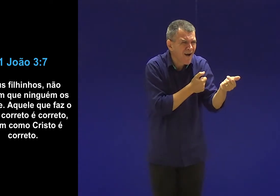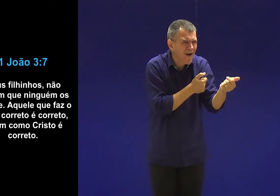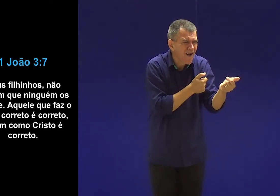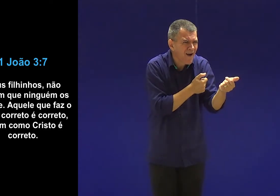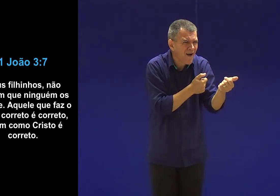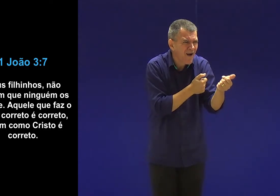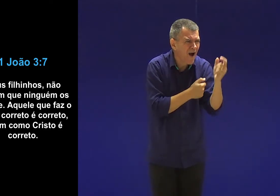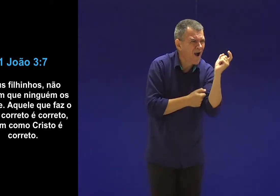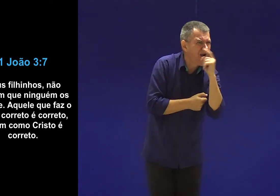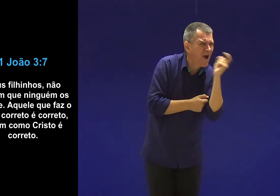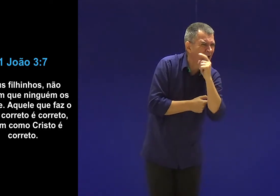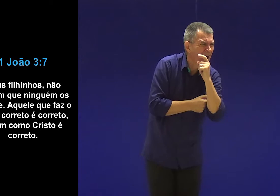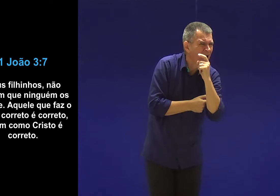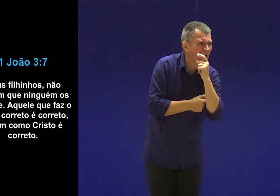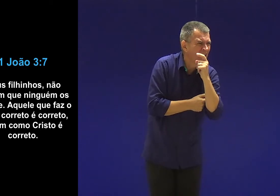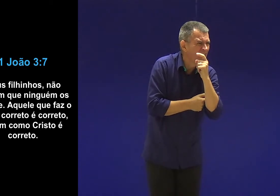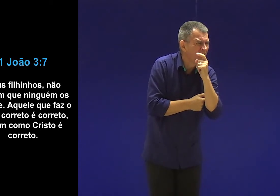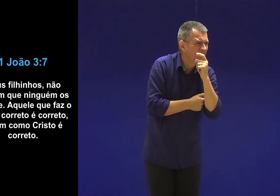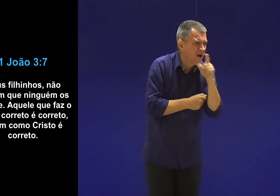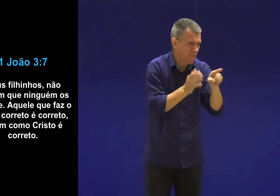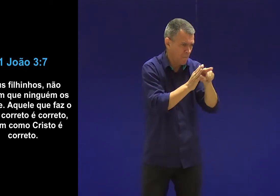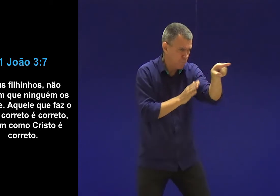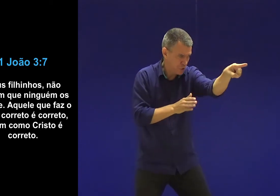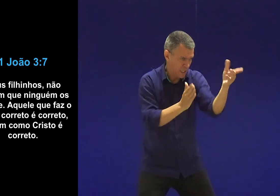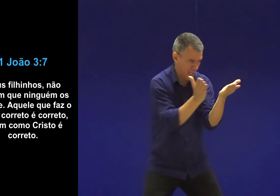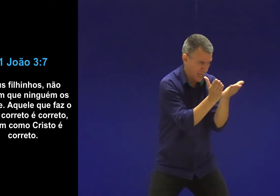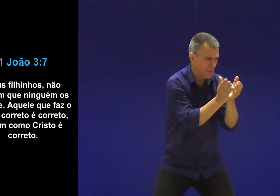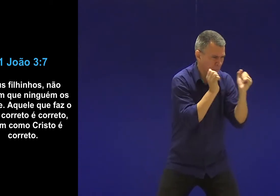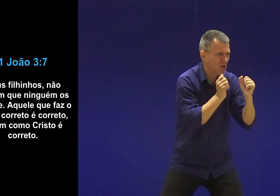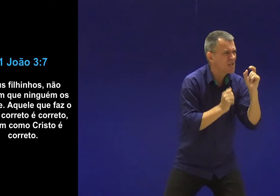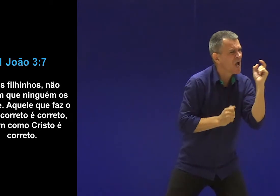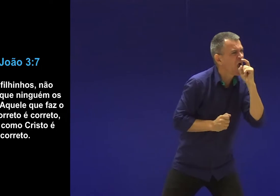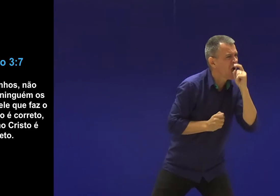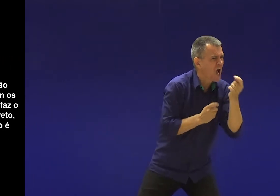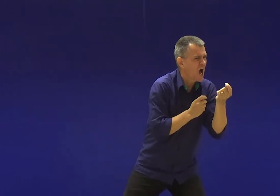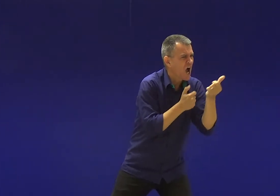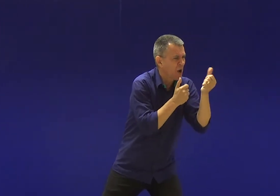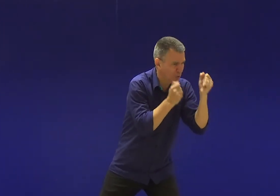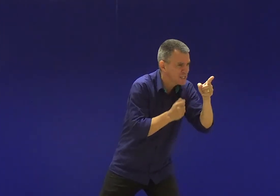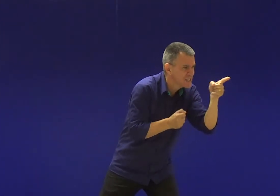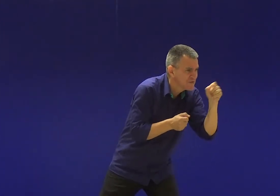Cristão pode ser enganado, pode enganar, ou pode mentir. Você é cristão, pode mentir?